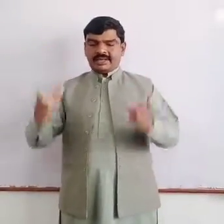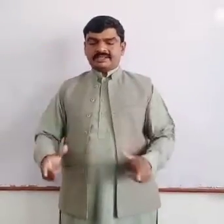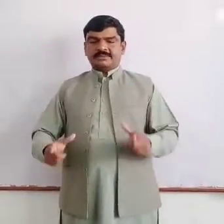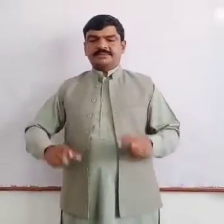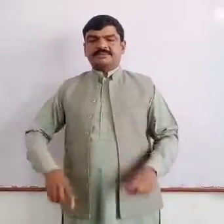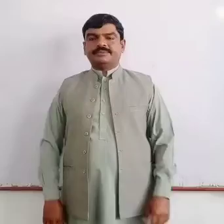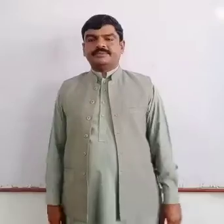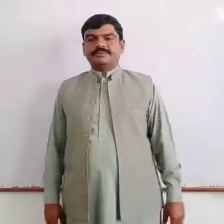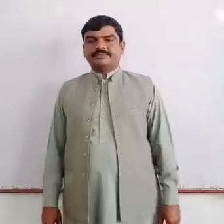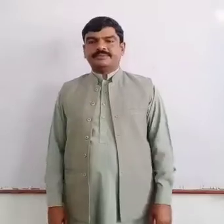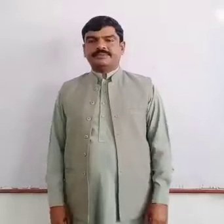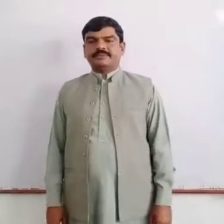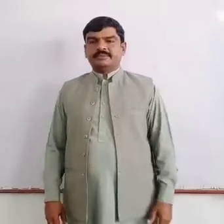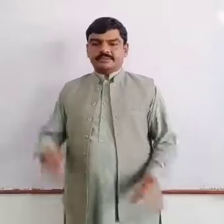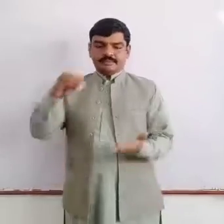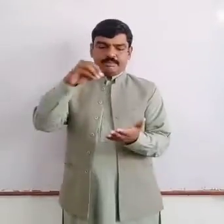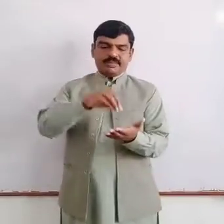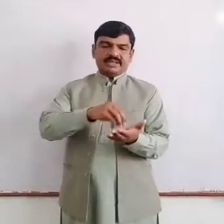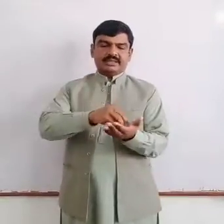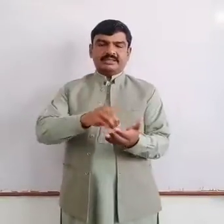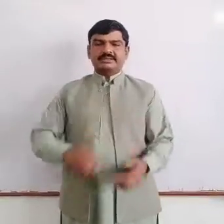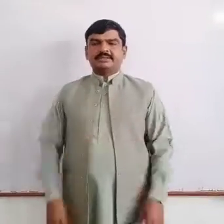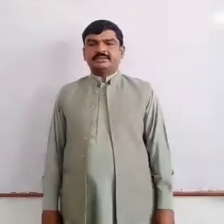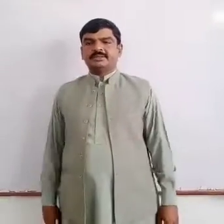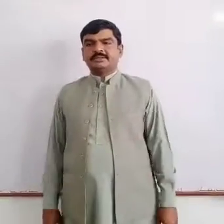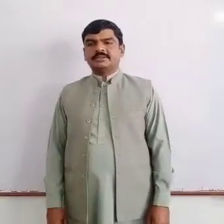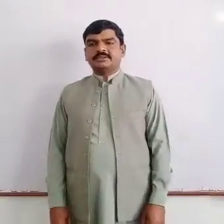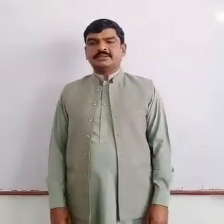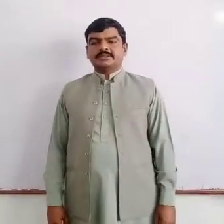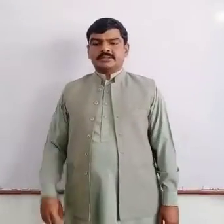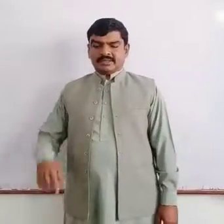आज़म, मदद, मदद, इलेक्शन,